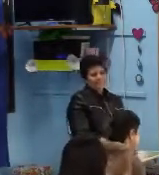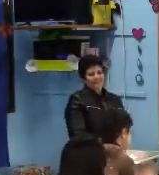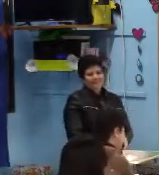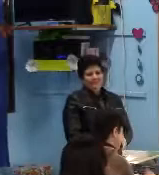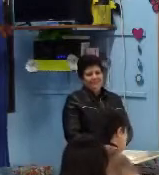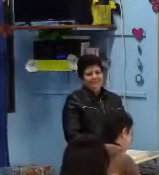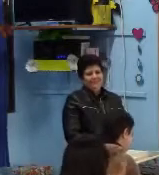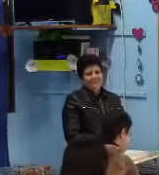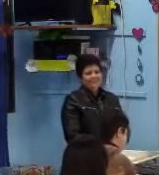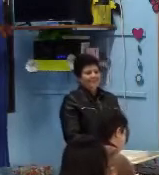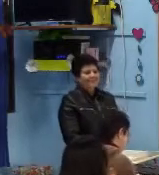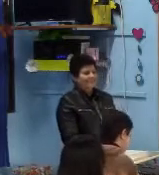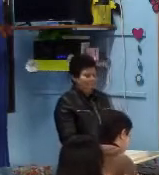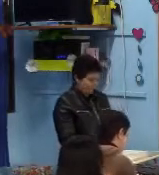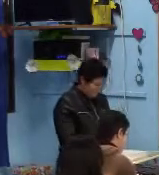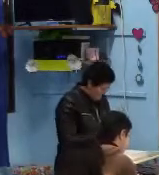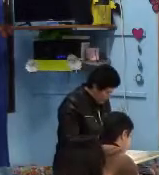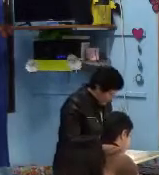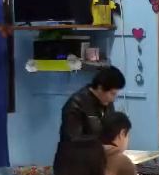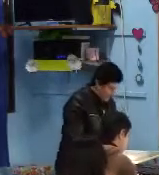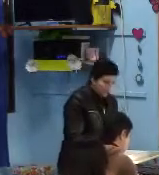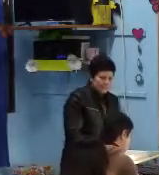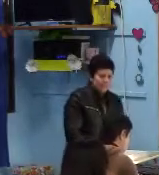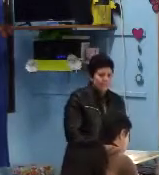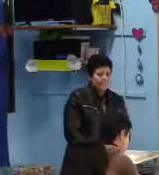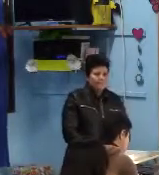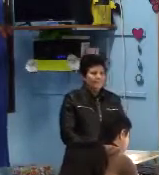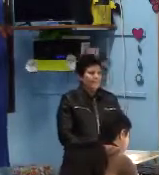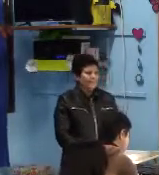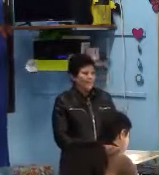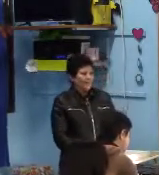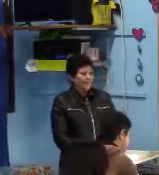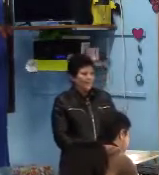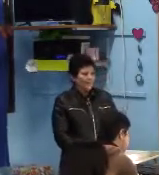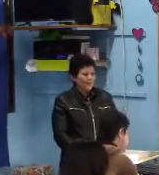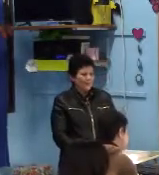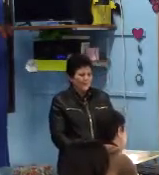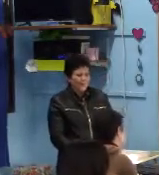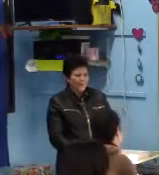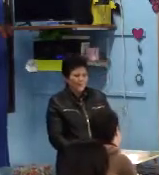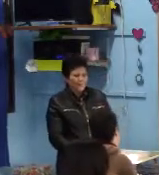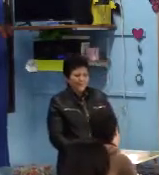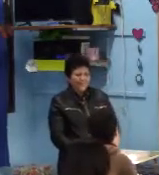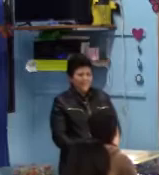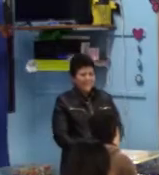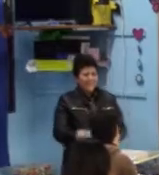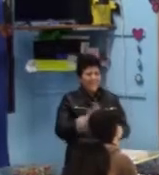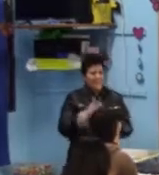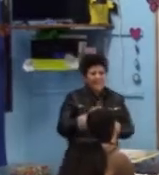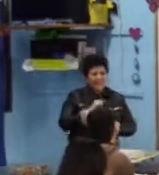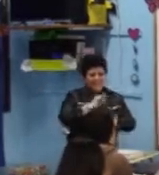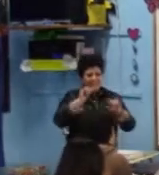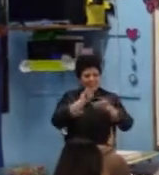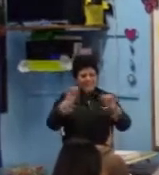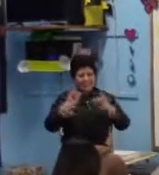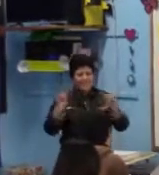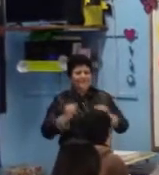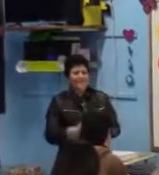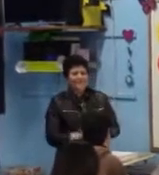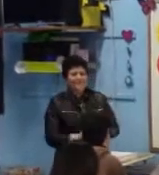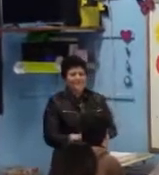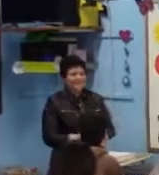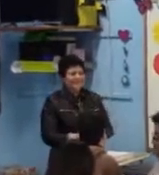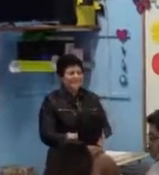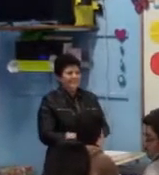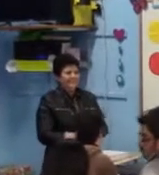eso es Argentina. Bueno, por la duda, dejamos que ella la duda. Así, así no queda mal,